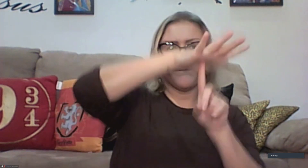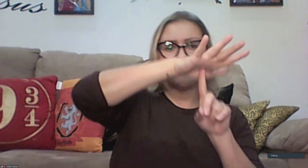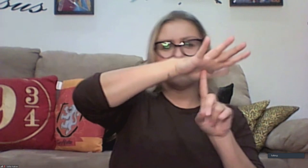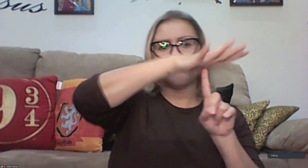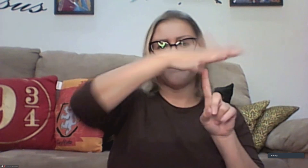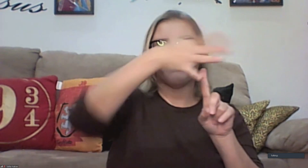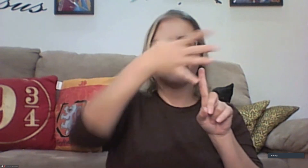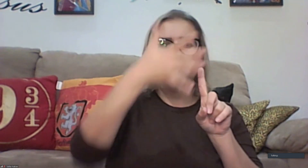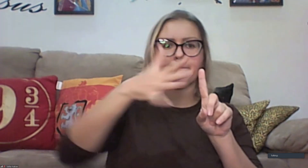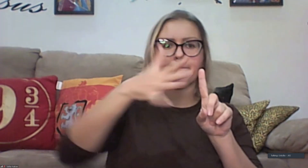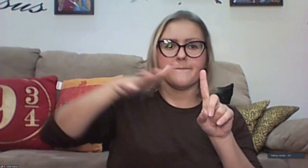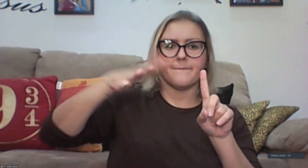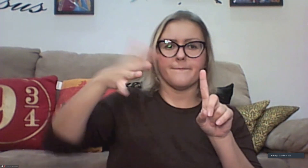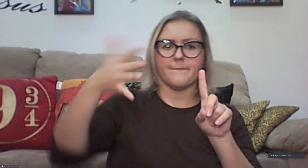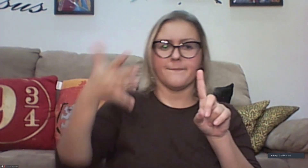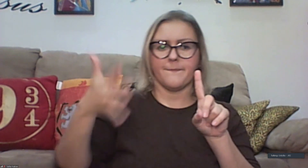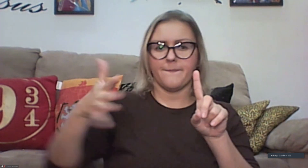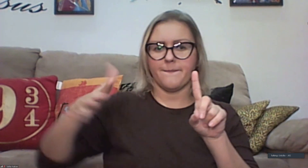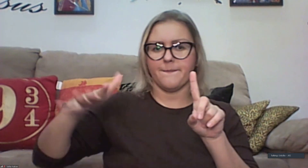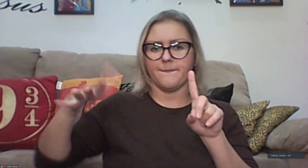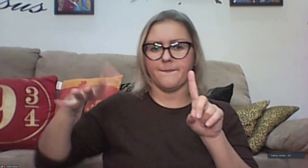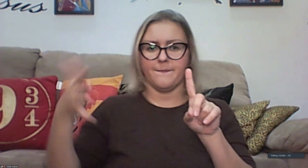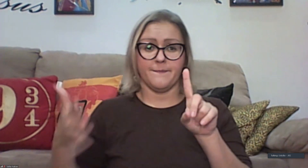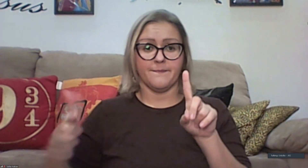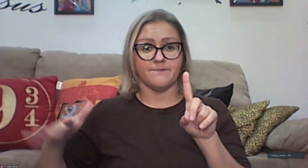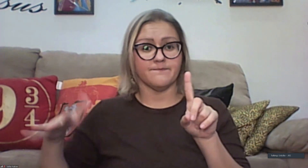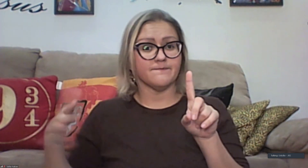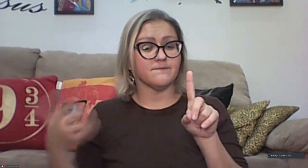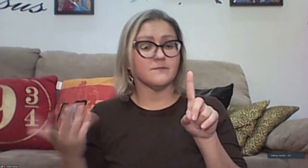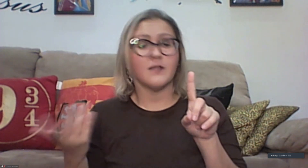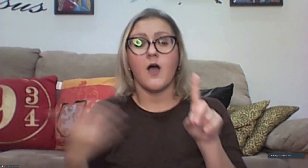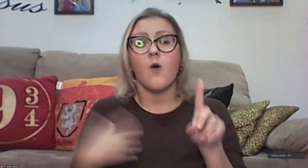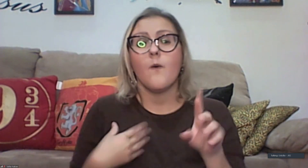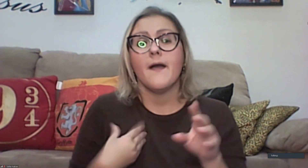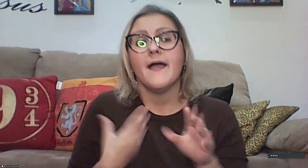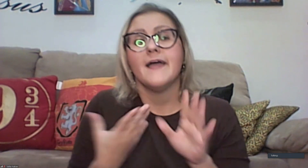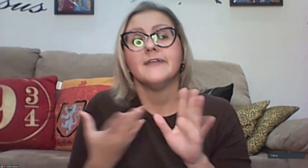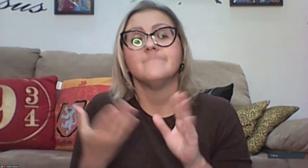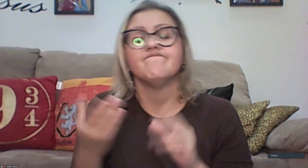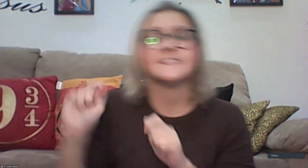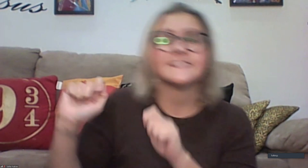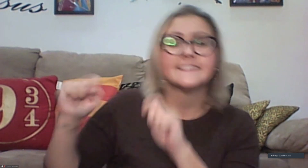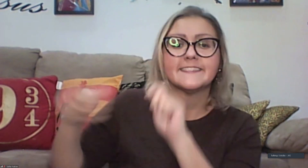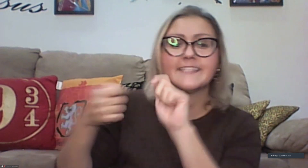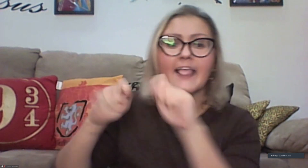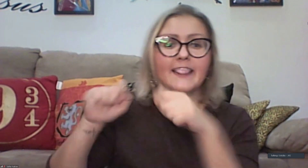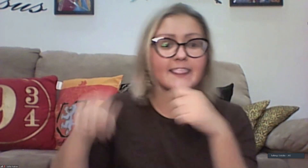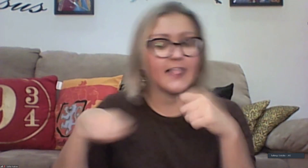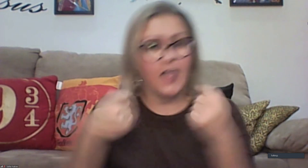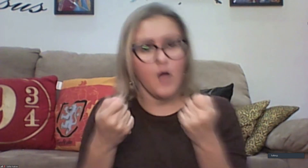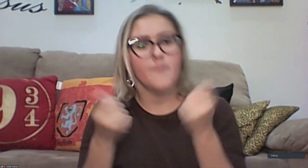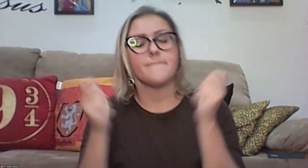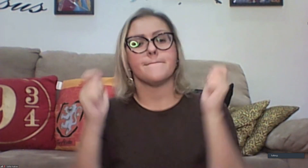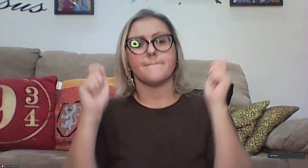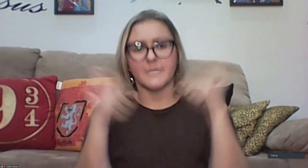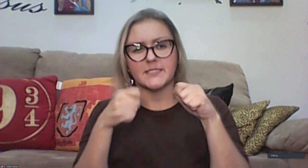Ou então, quando uma folha da árvore cai, por que que nós podemos fazer assim? Você vê que tantos